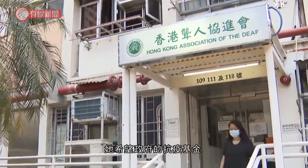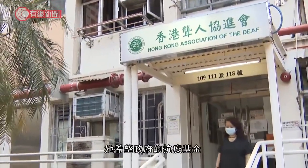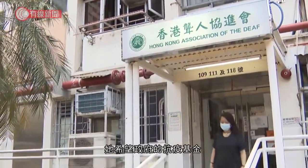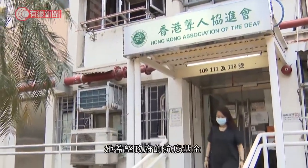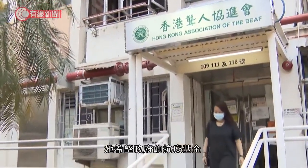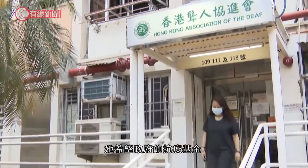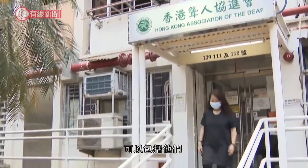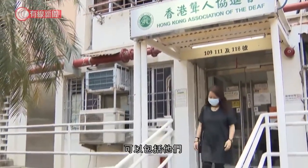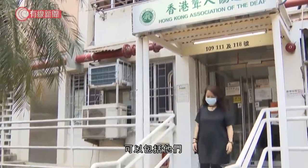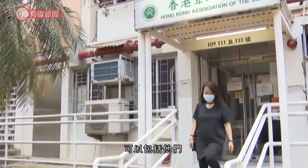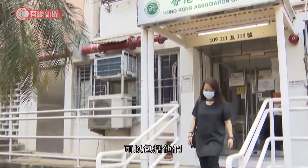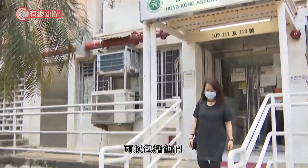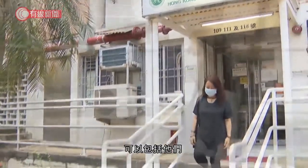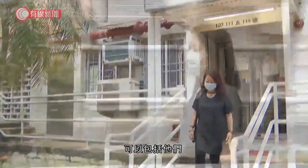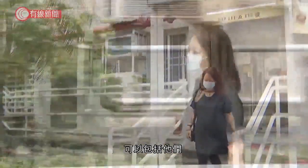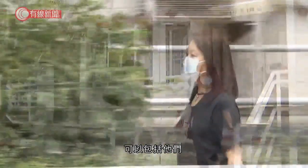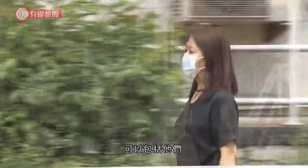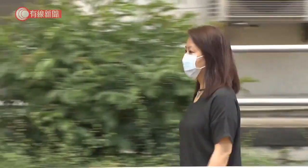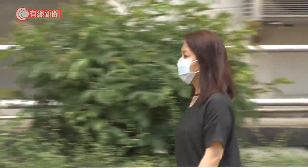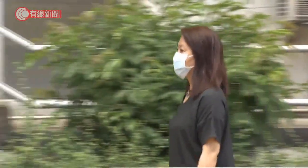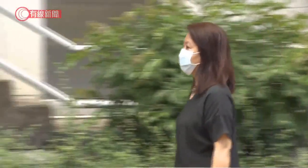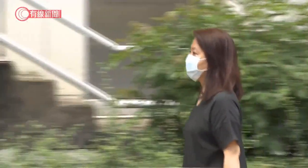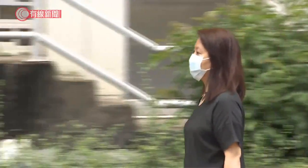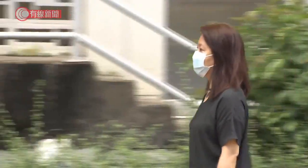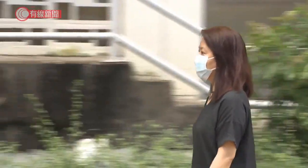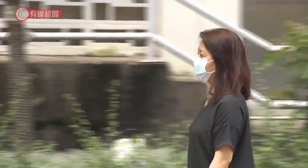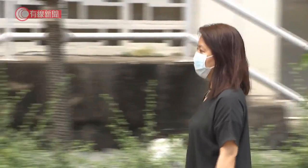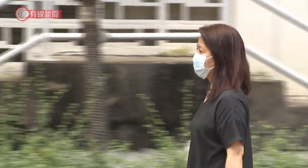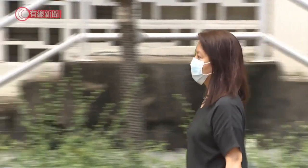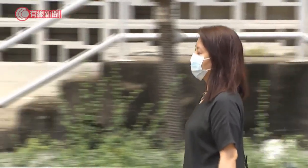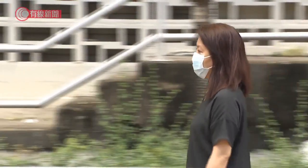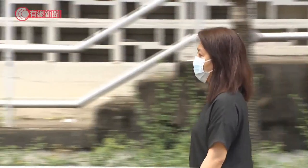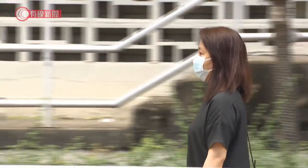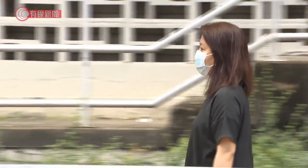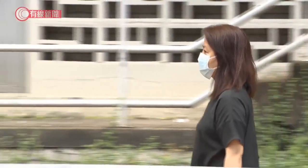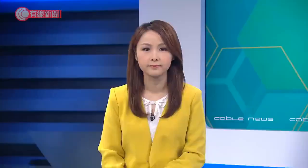府嘅抗疫基金可以包埋佢哋。有線電視記者林心怡報導。